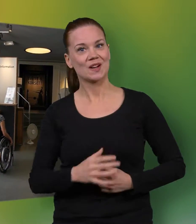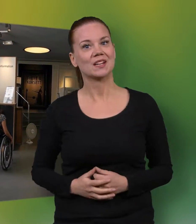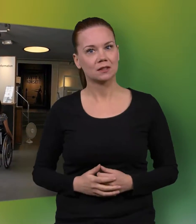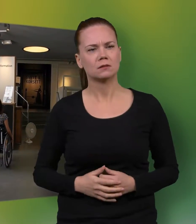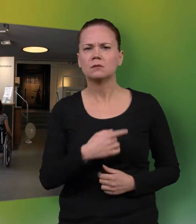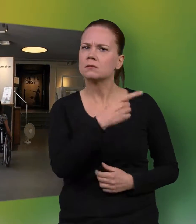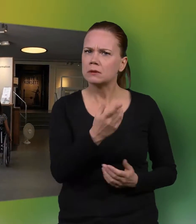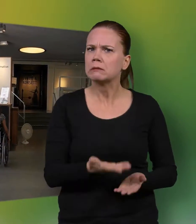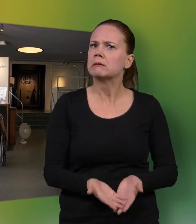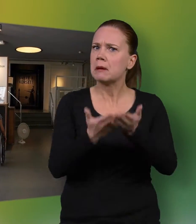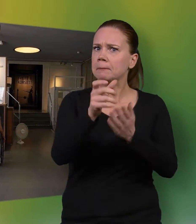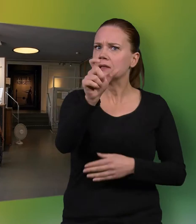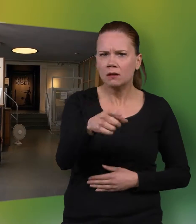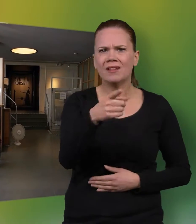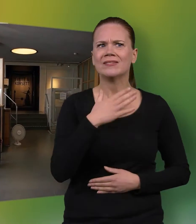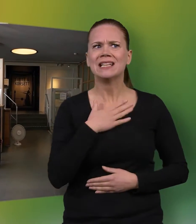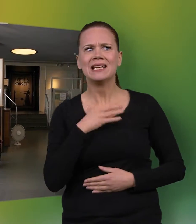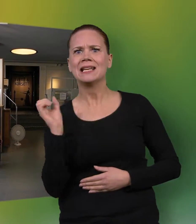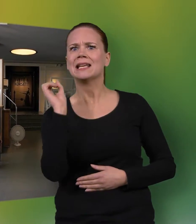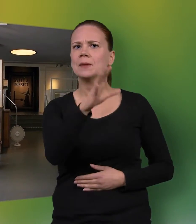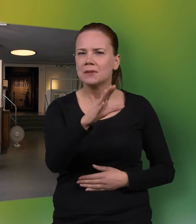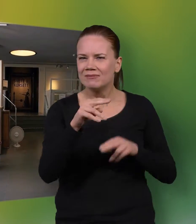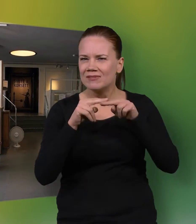kan personalen hjälpa dig att ringa färdtjänst om du behöver det.